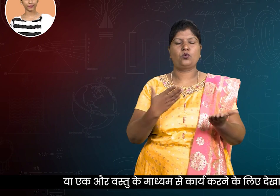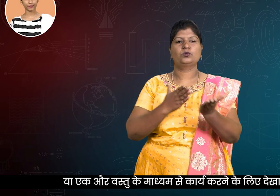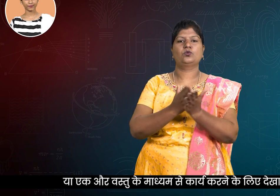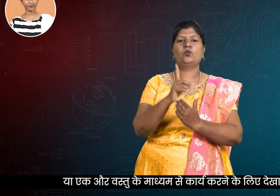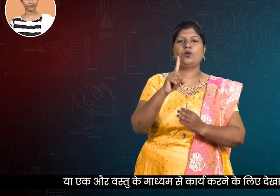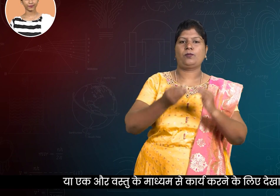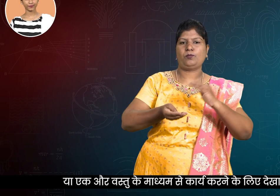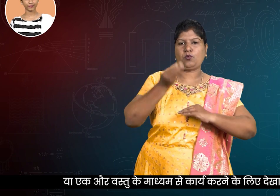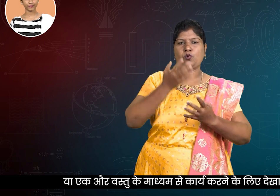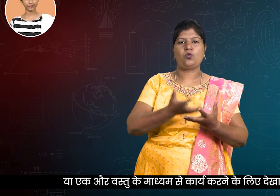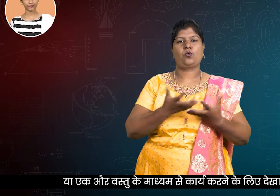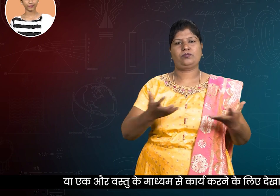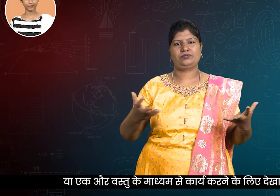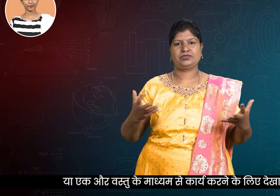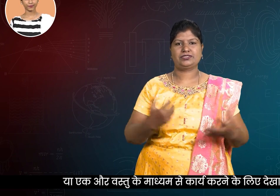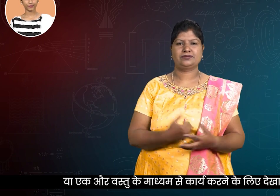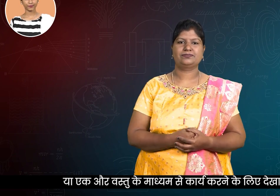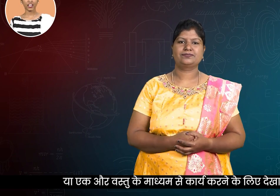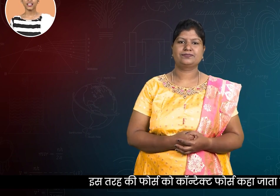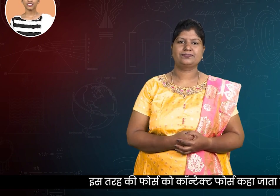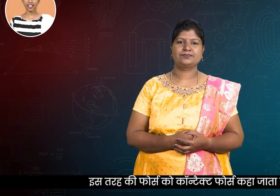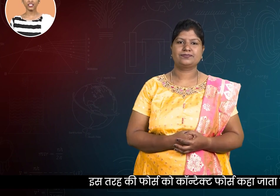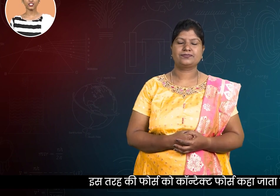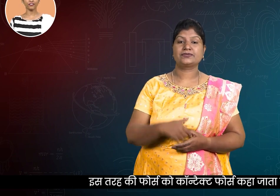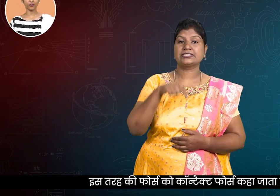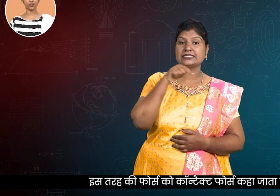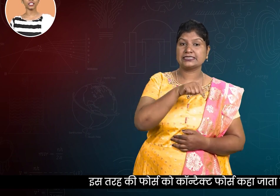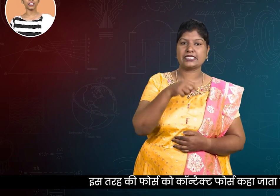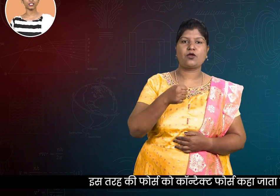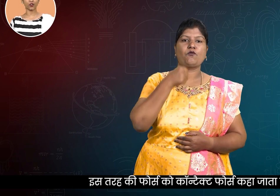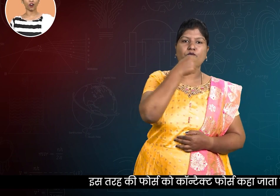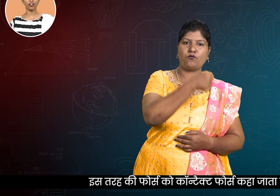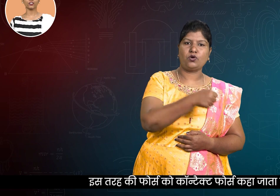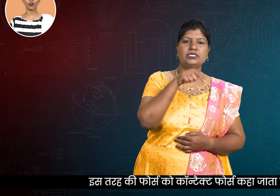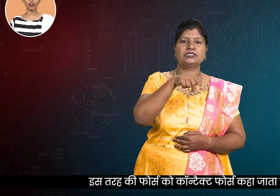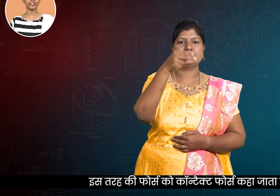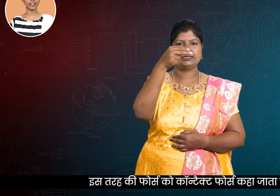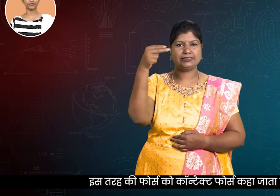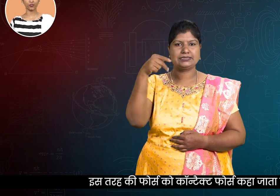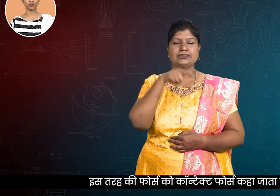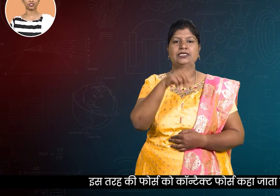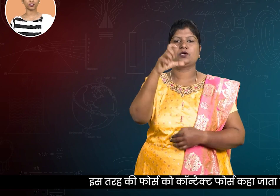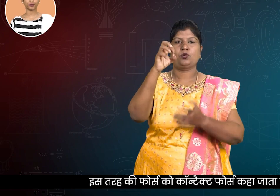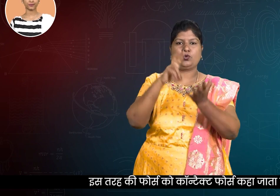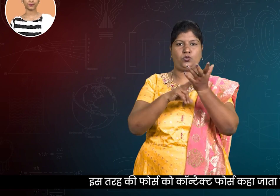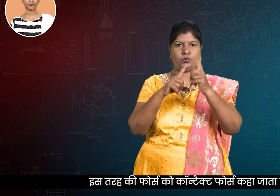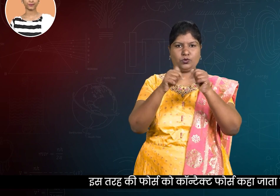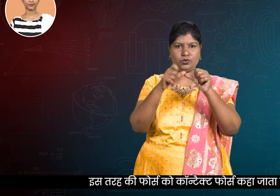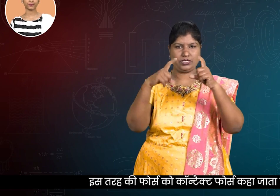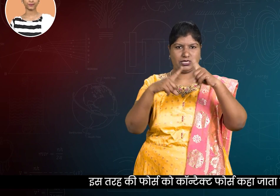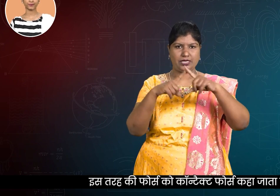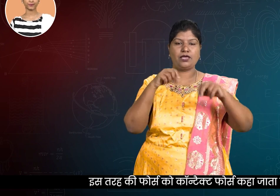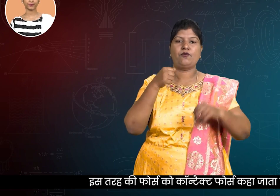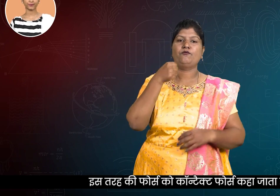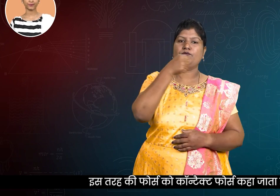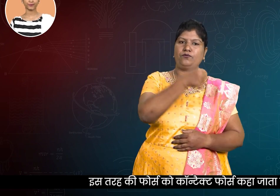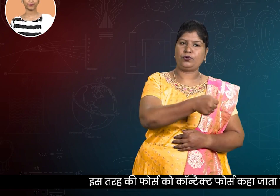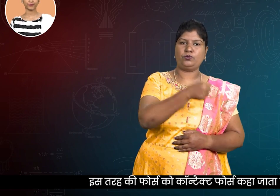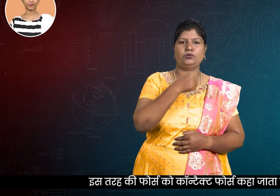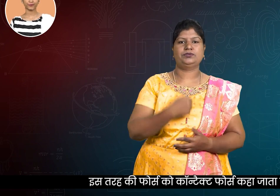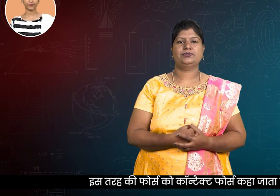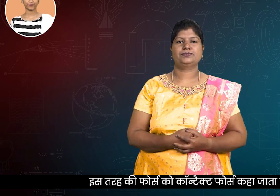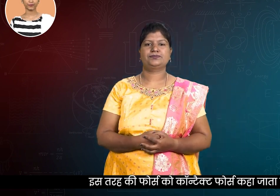लिए देखा जाता है। इस तरह की फोर्स को कॉन्टैक्ट फोर्स कहा जाता है।